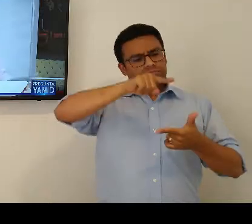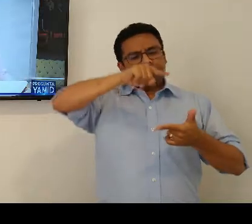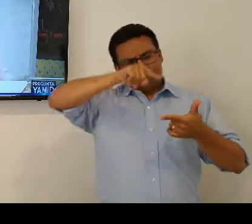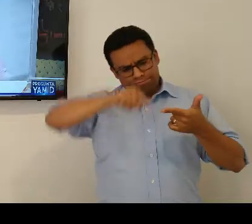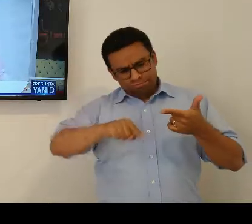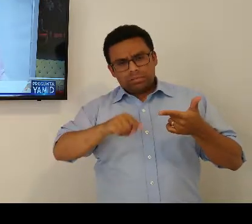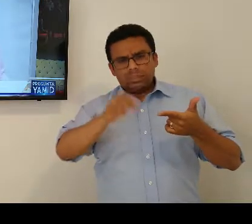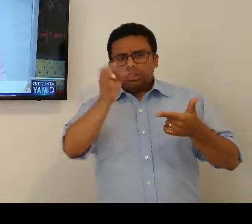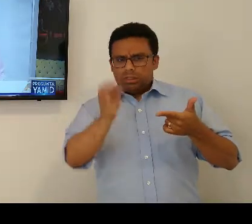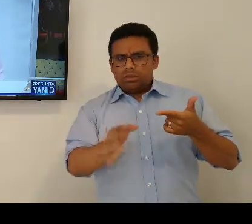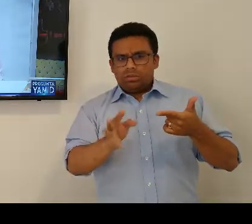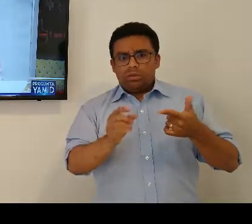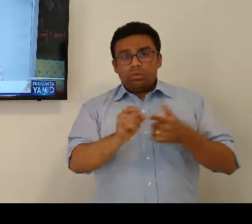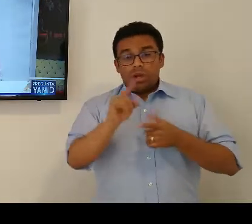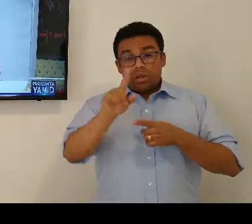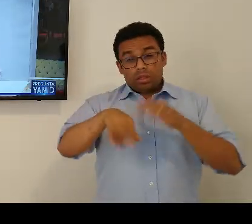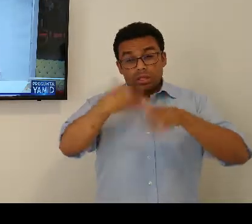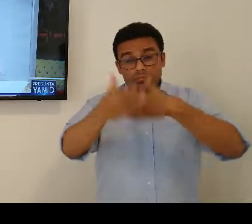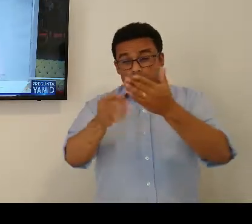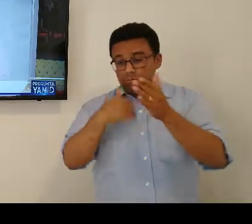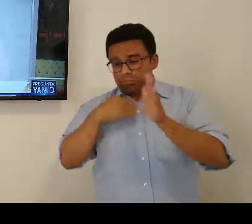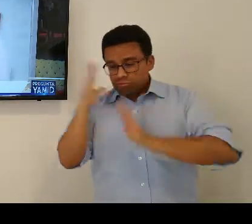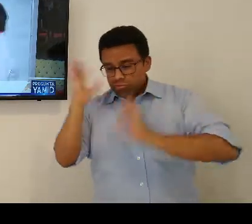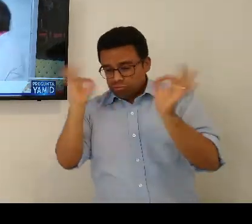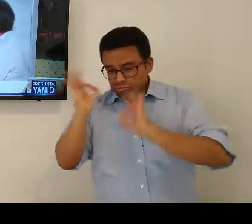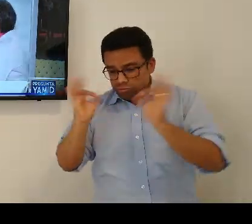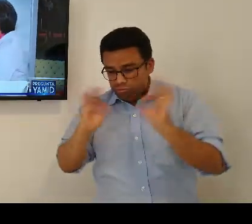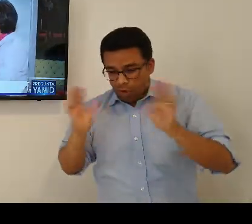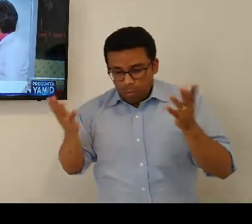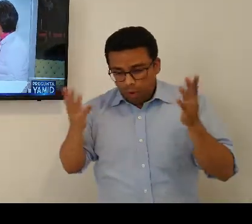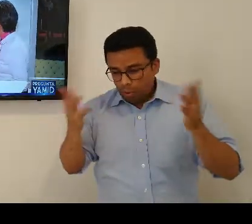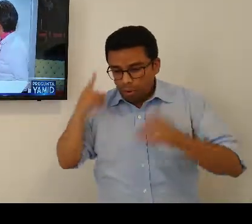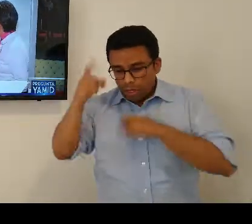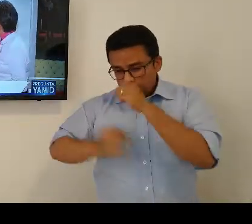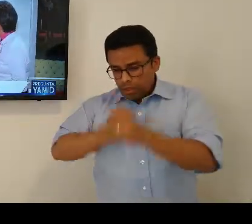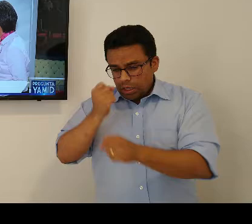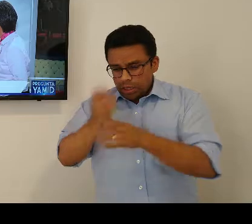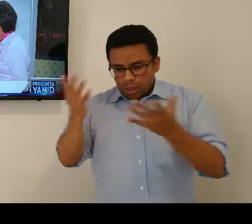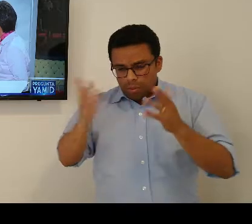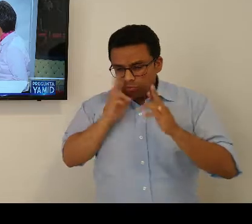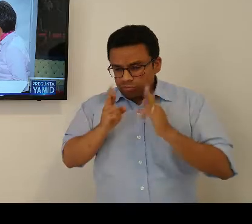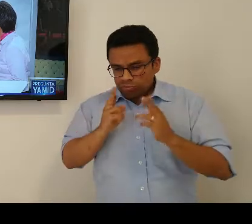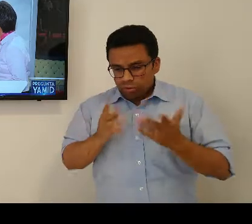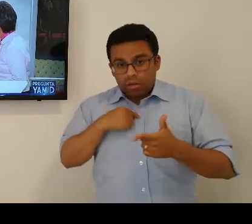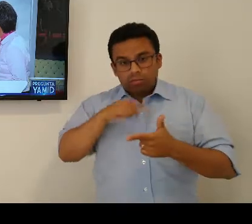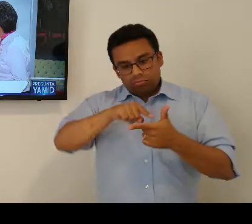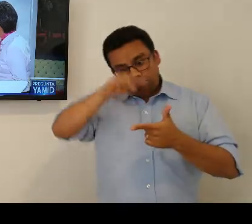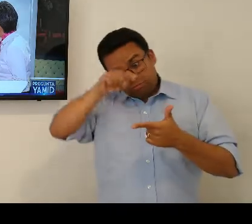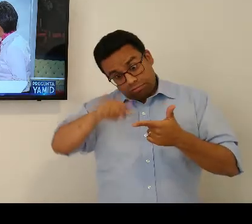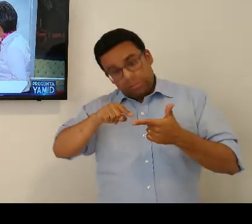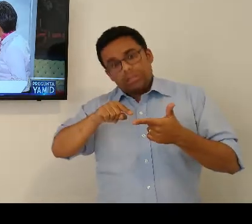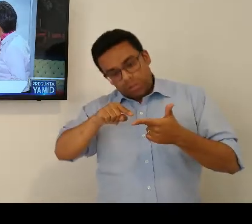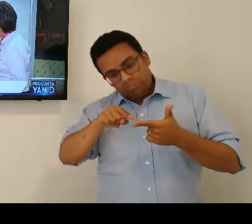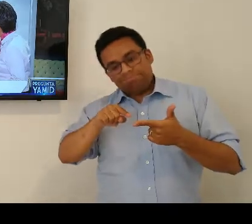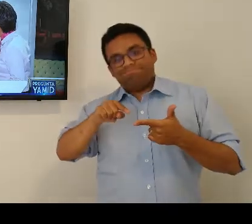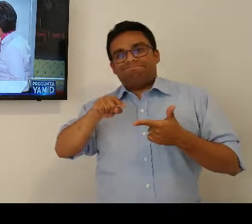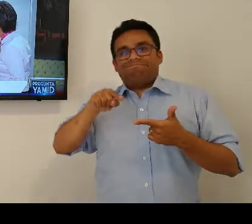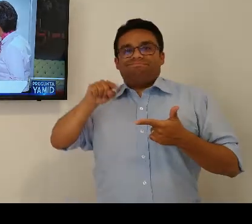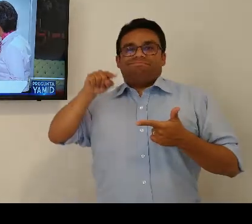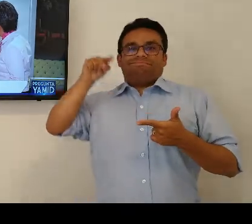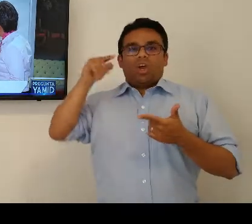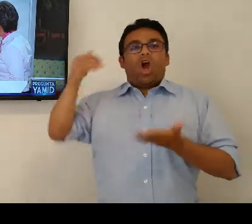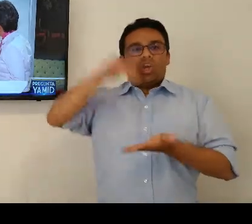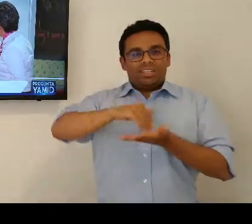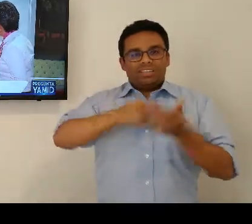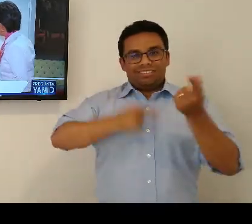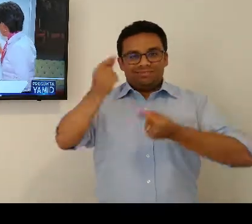el plan de recuperación económica que podemos tener el año entrante. Esa que yo llamaría, digamos que es un plan de economía de